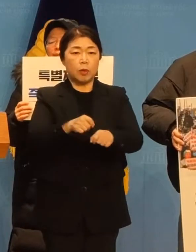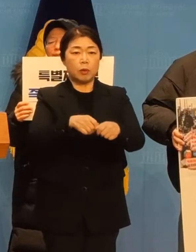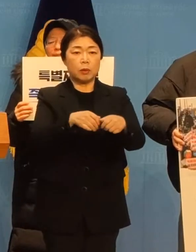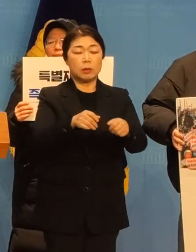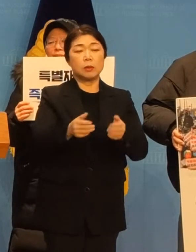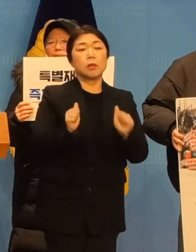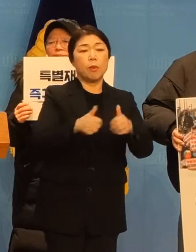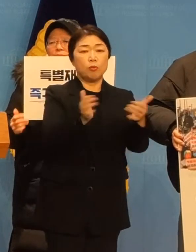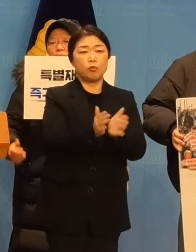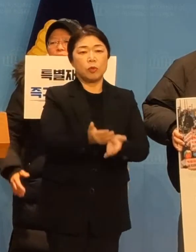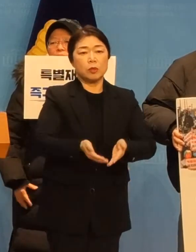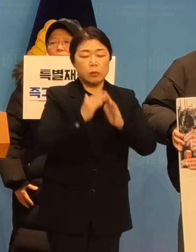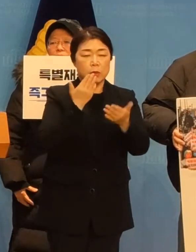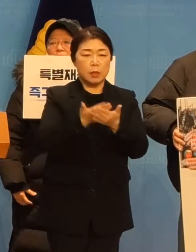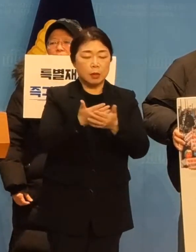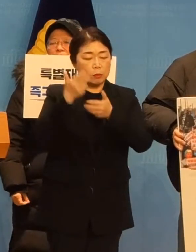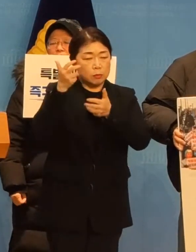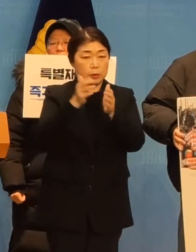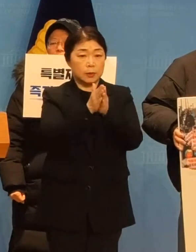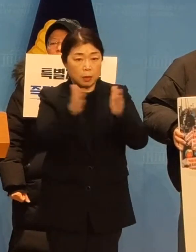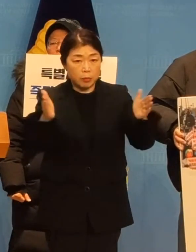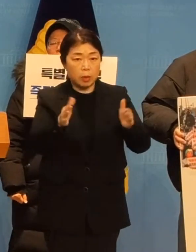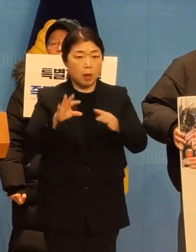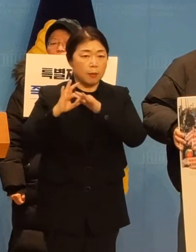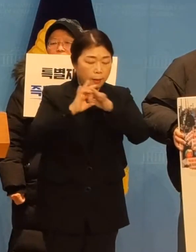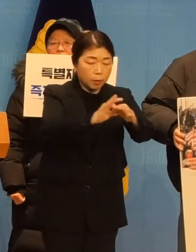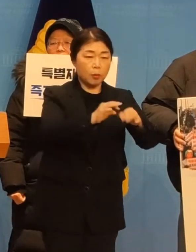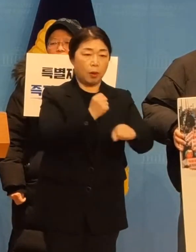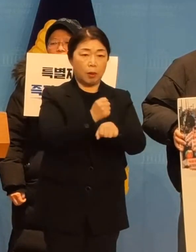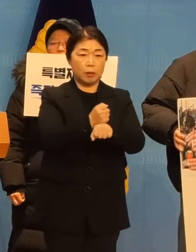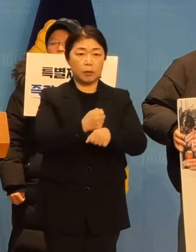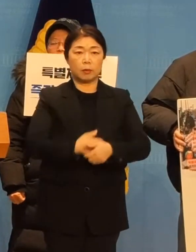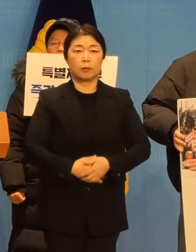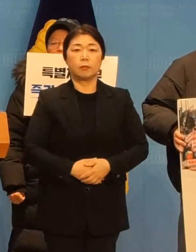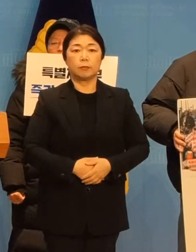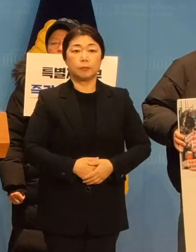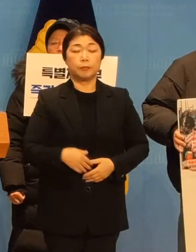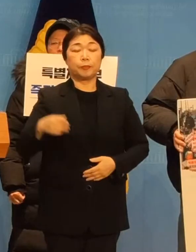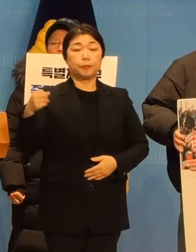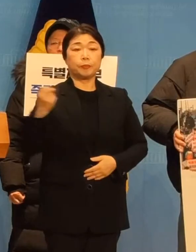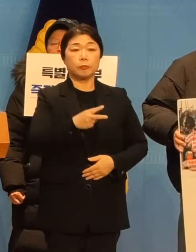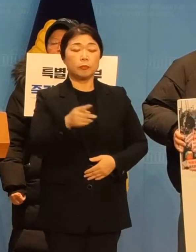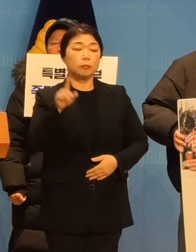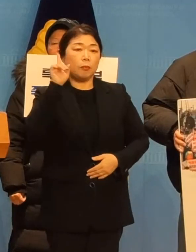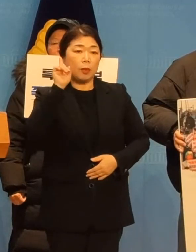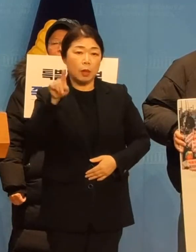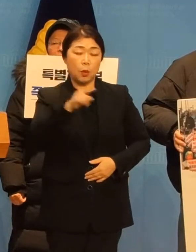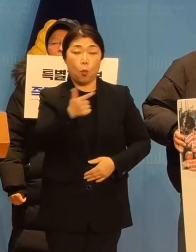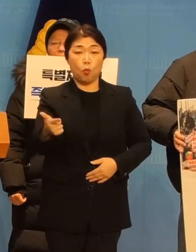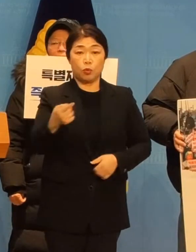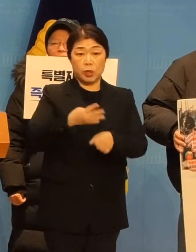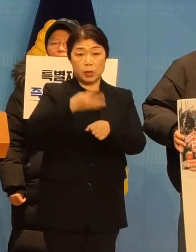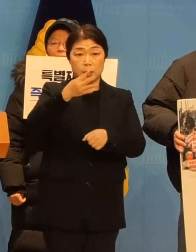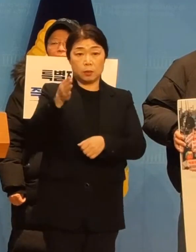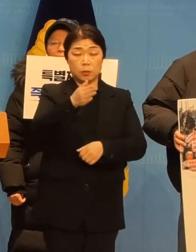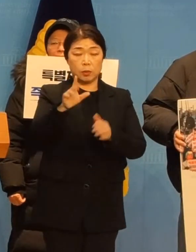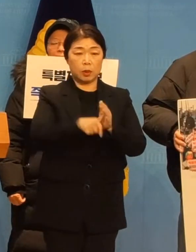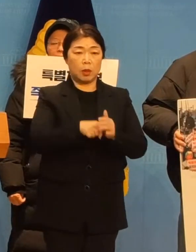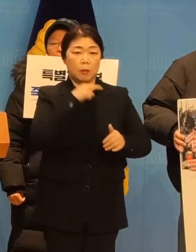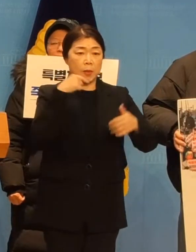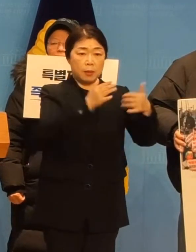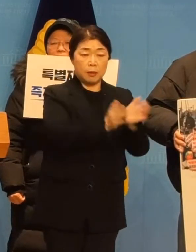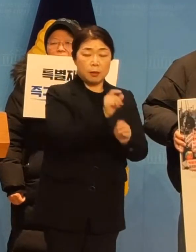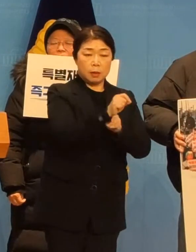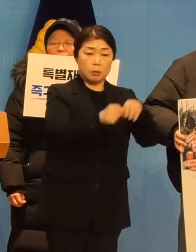하는 긴급 농성을 시작했고 무기한으로 진행하고 있습니다. 그리고 내일 오후 4시에는 국힘당사